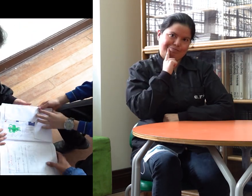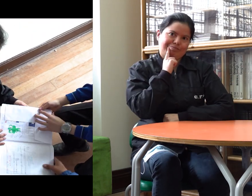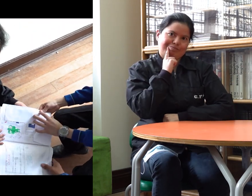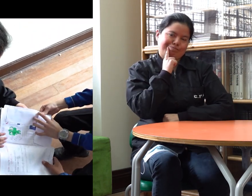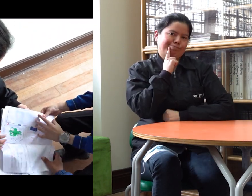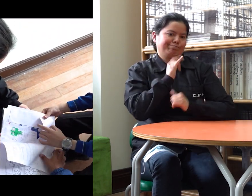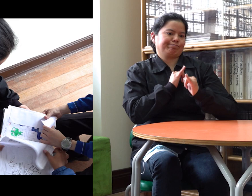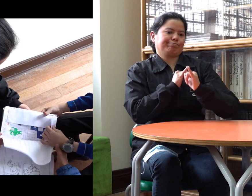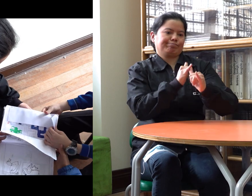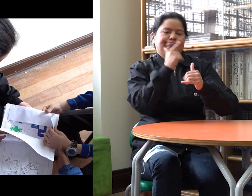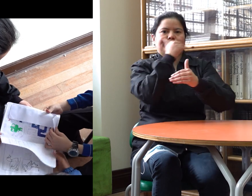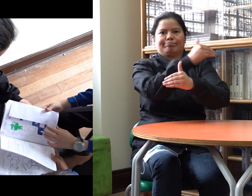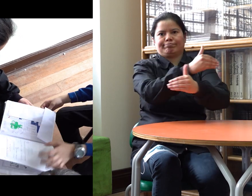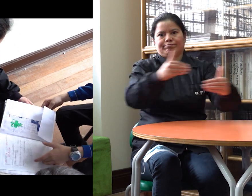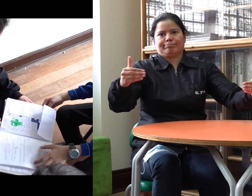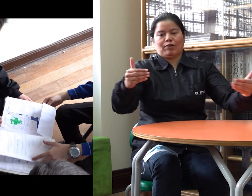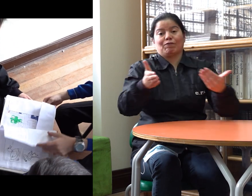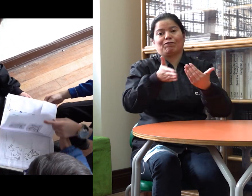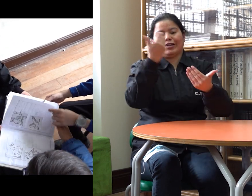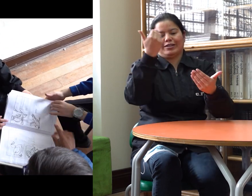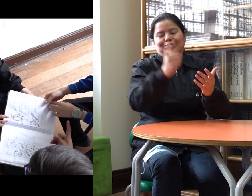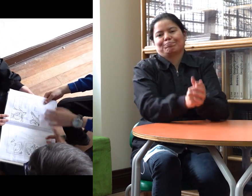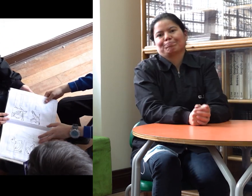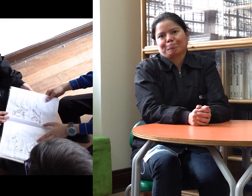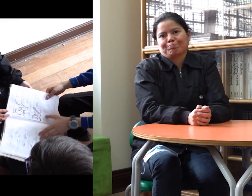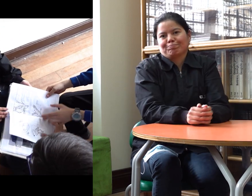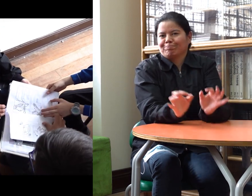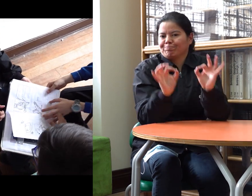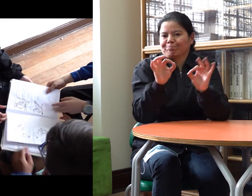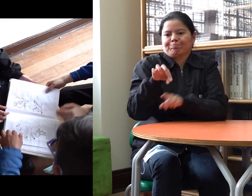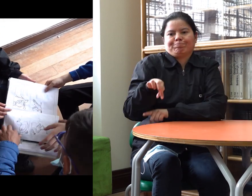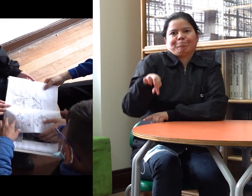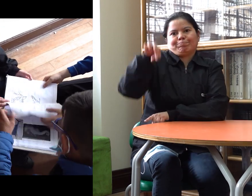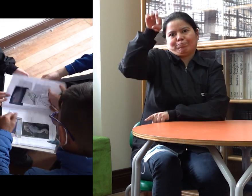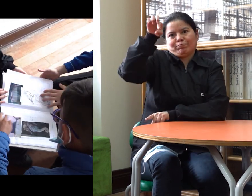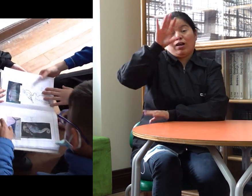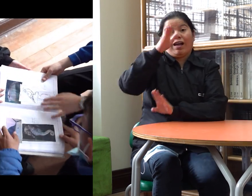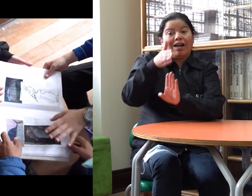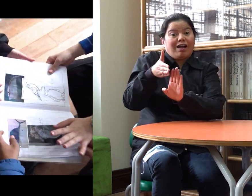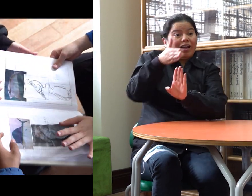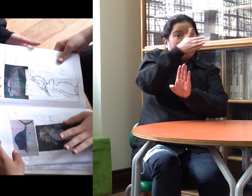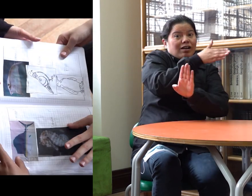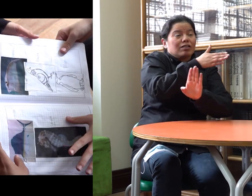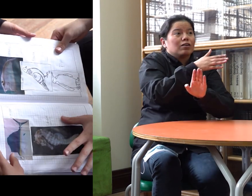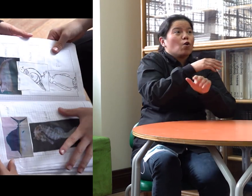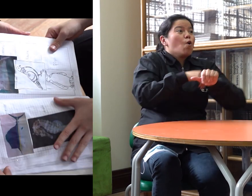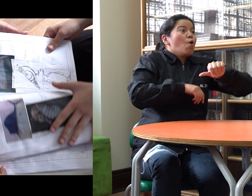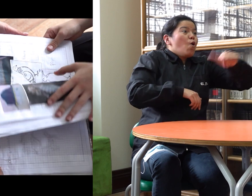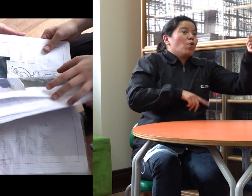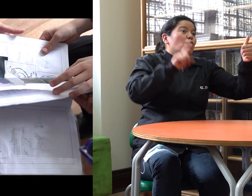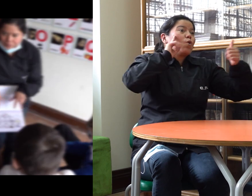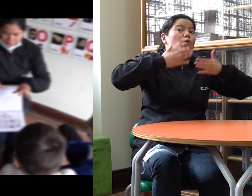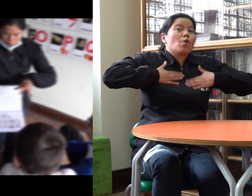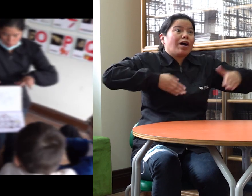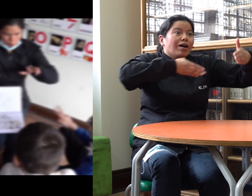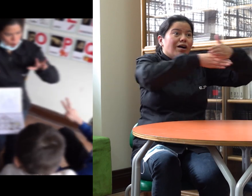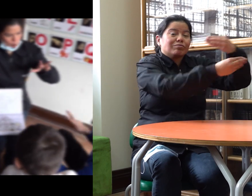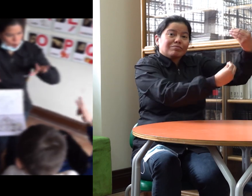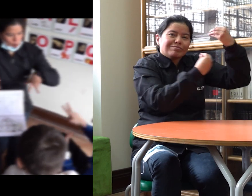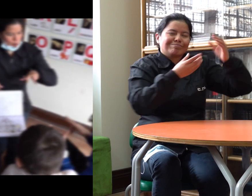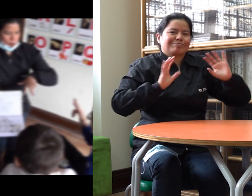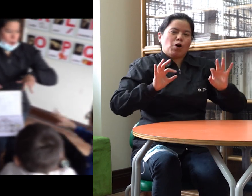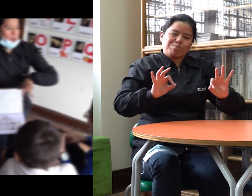niños sordos requieren de la presencia de un docente sordo que hable su misma lengua, que fortalezca su identidad y